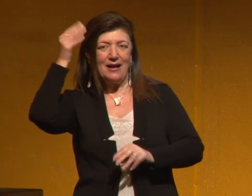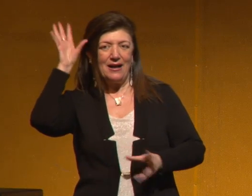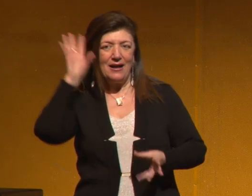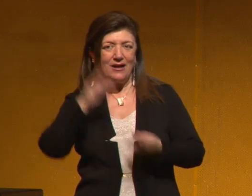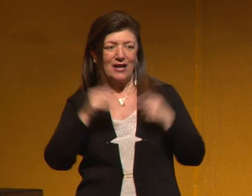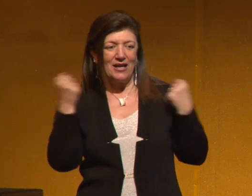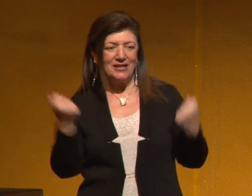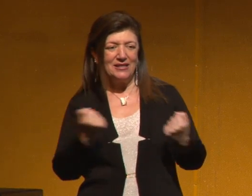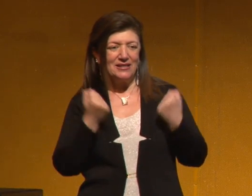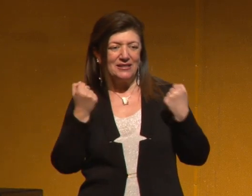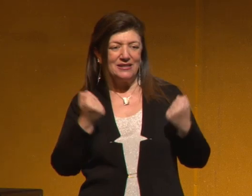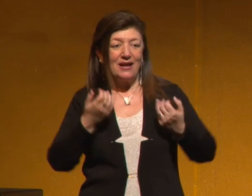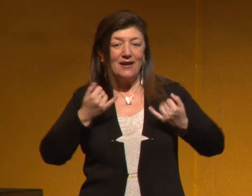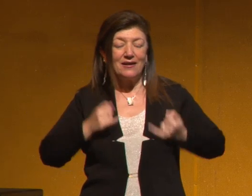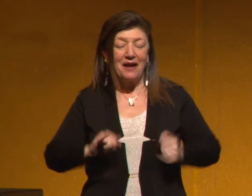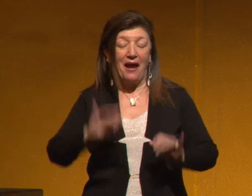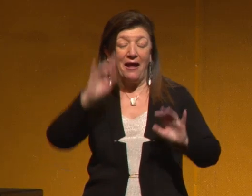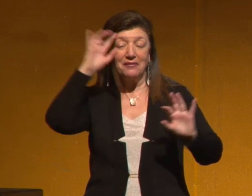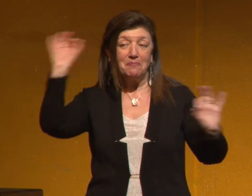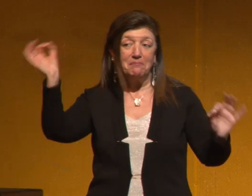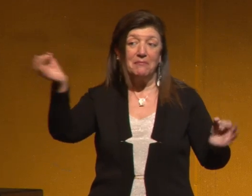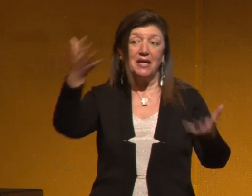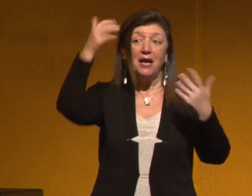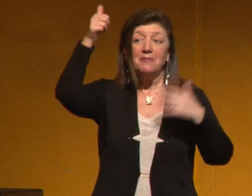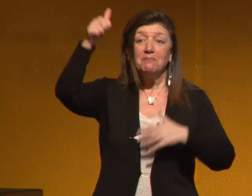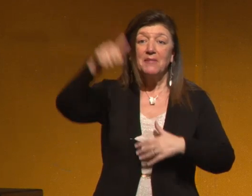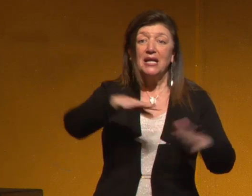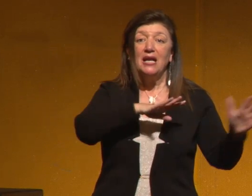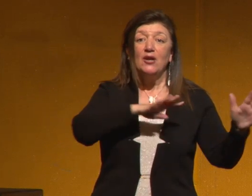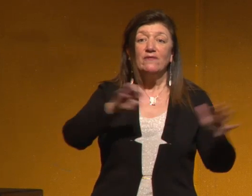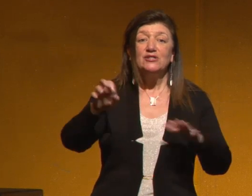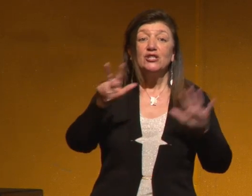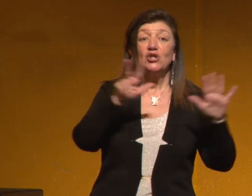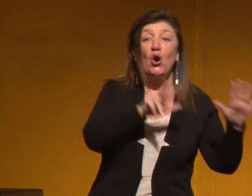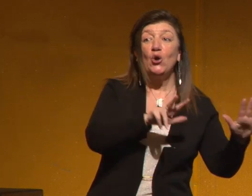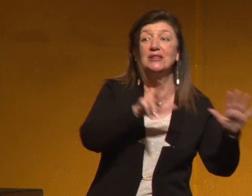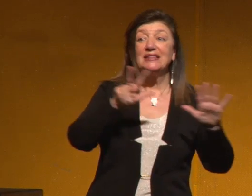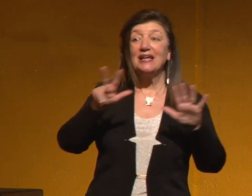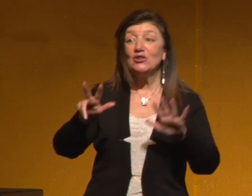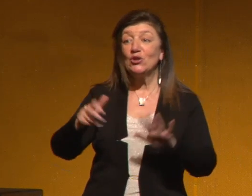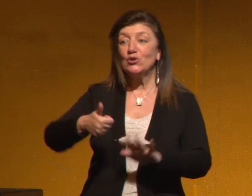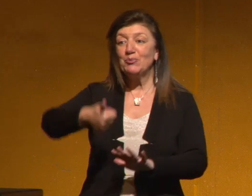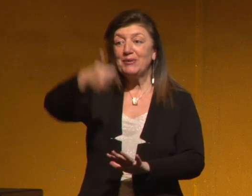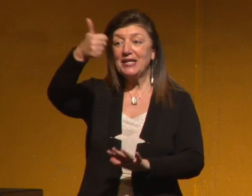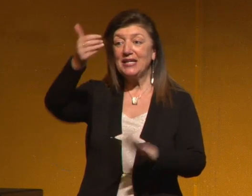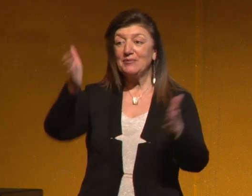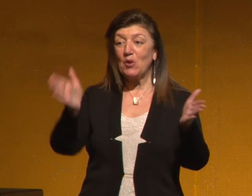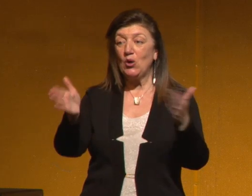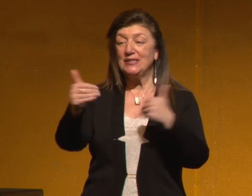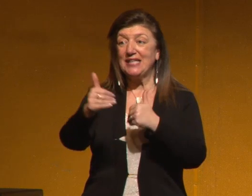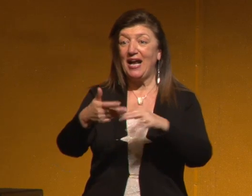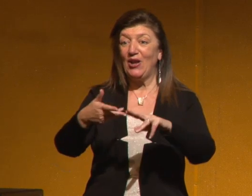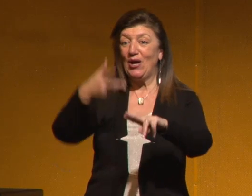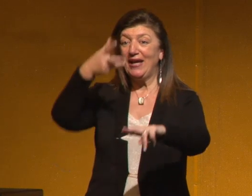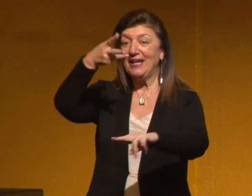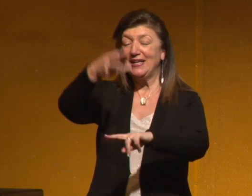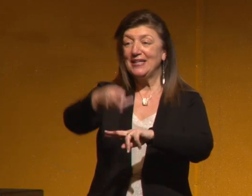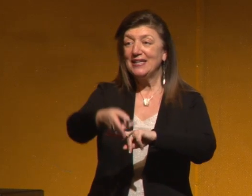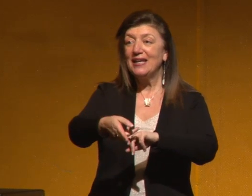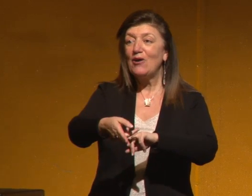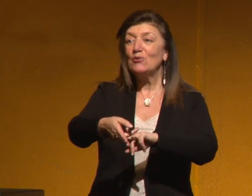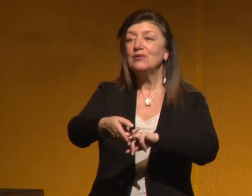nel 1988 anno in cui viene inaugurato il primo salone circondata allora da un certo